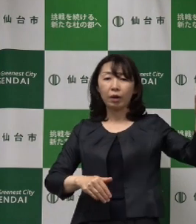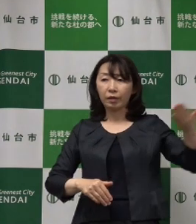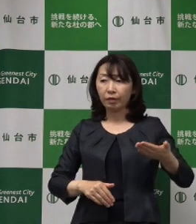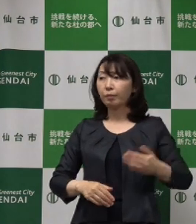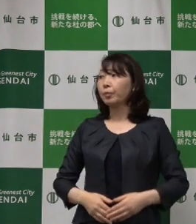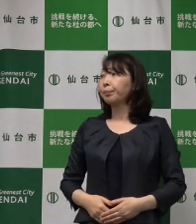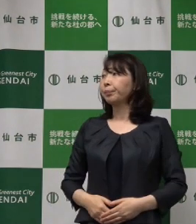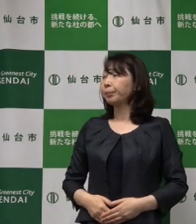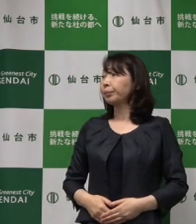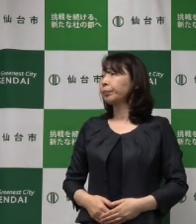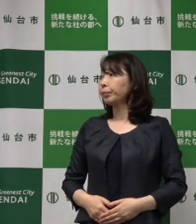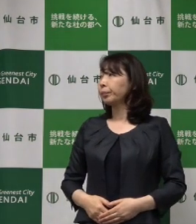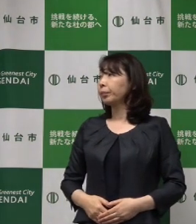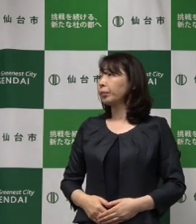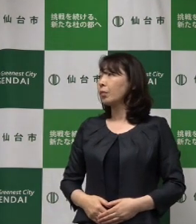どうぞ。